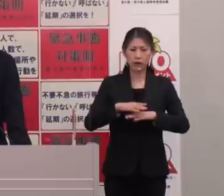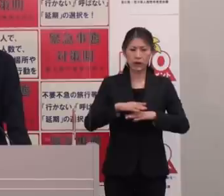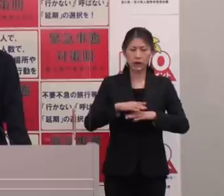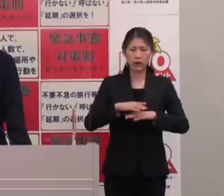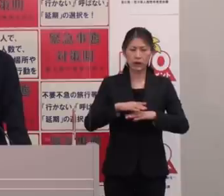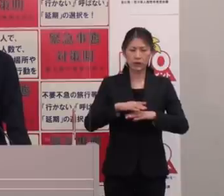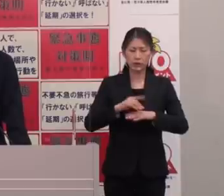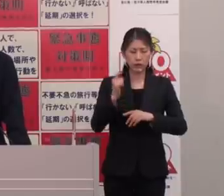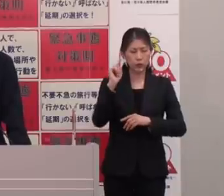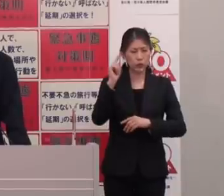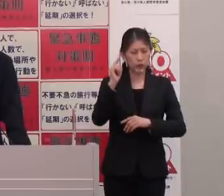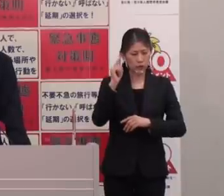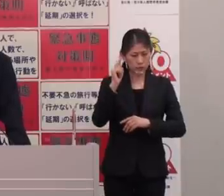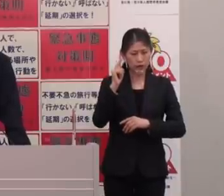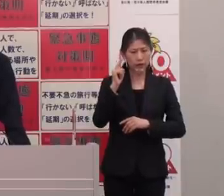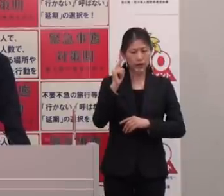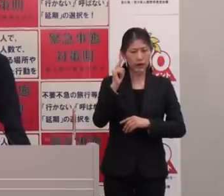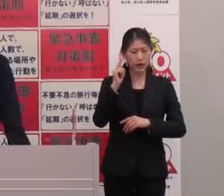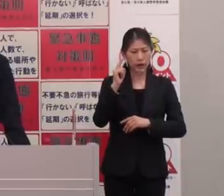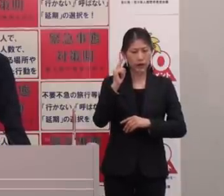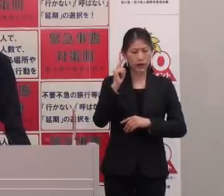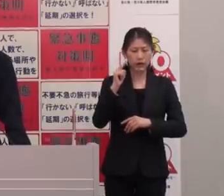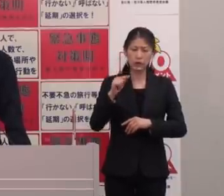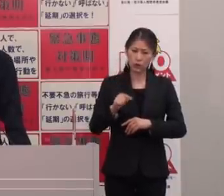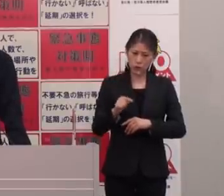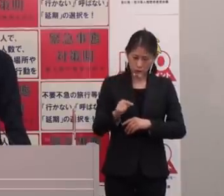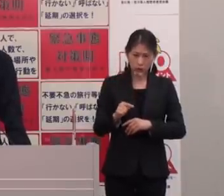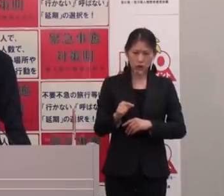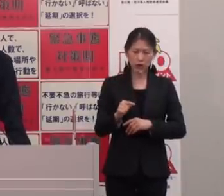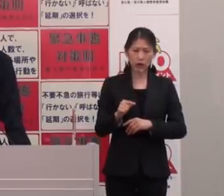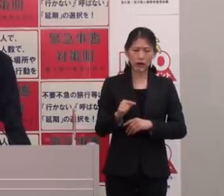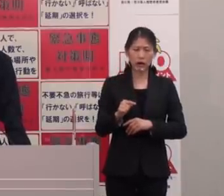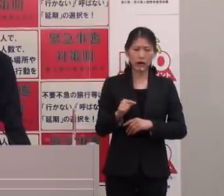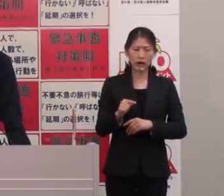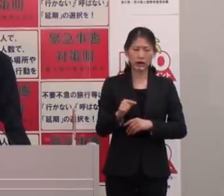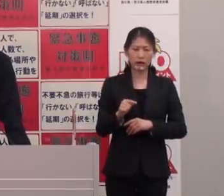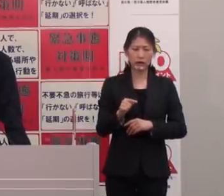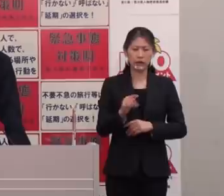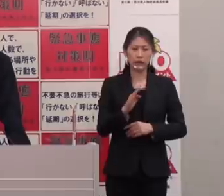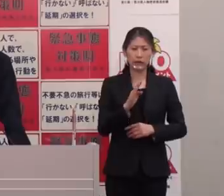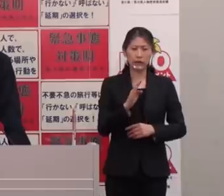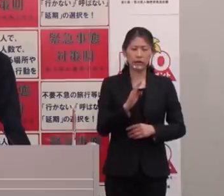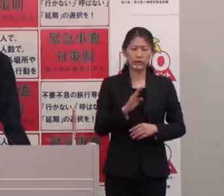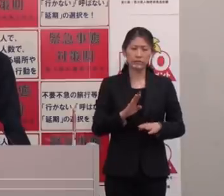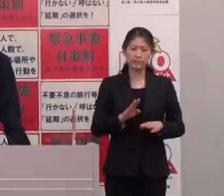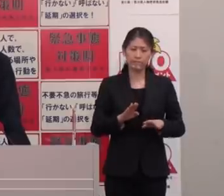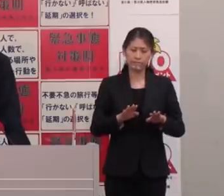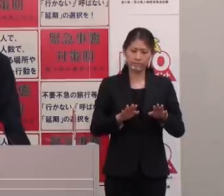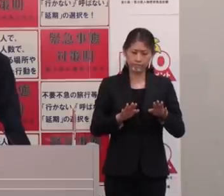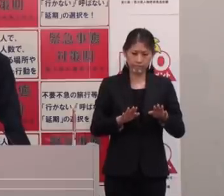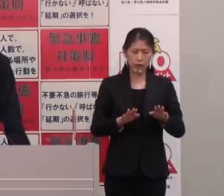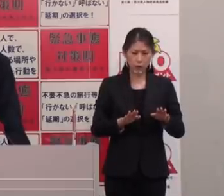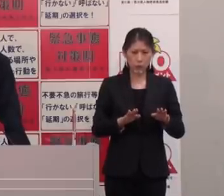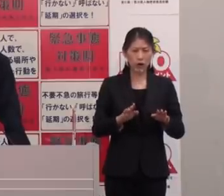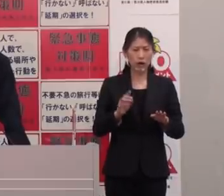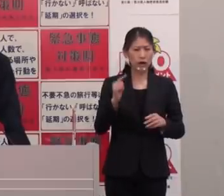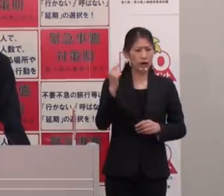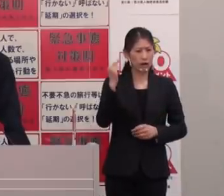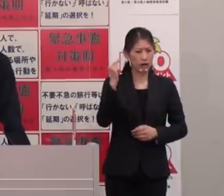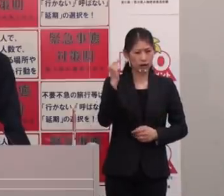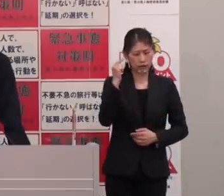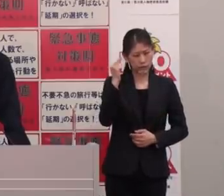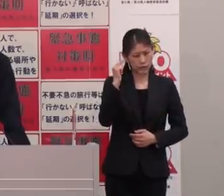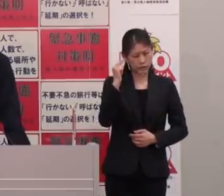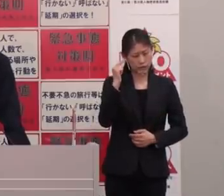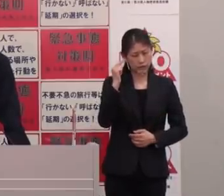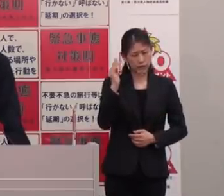になってしまうのではないかと、それはやはり現時点でそこまではまだ